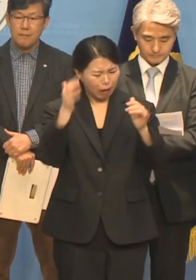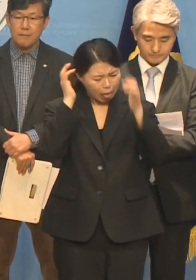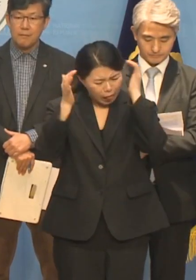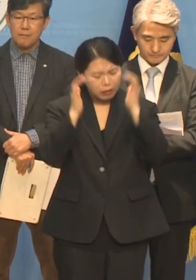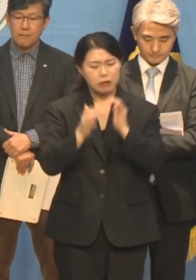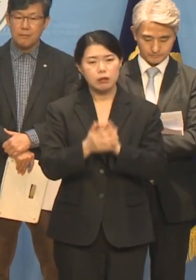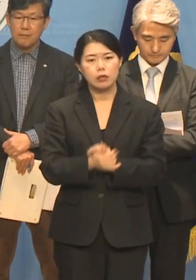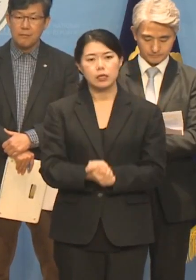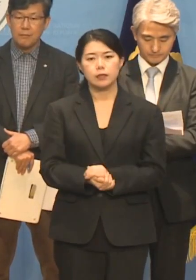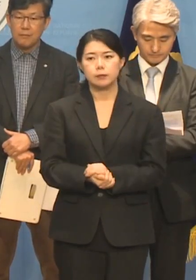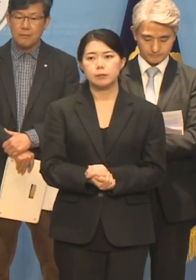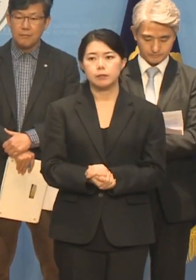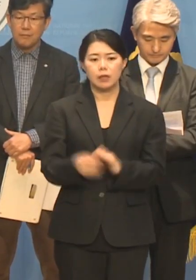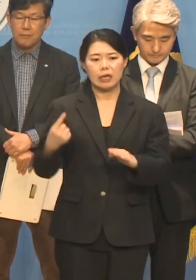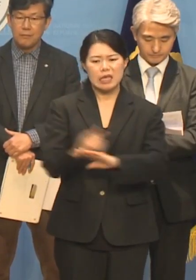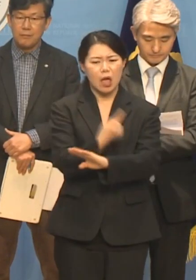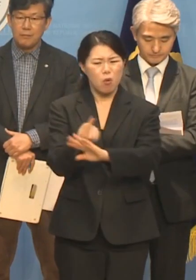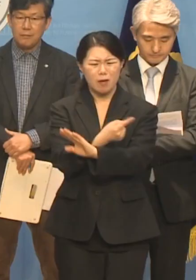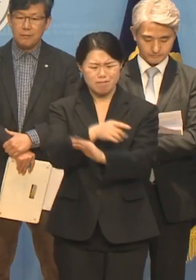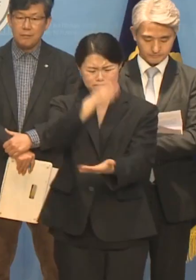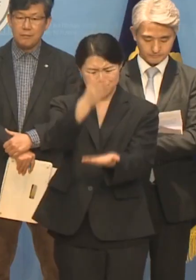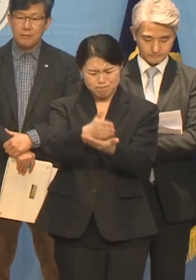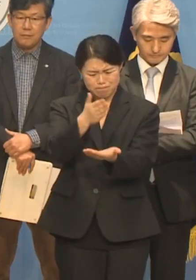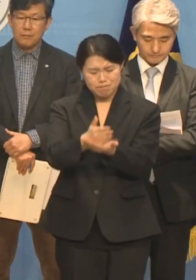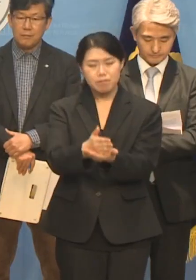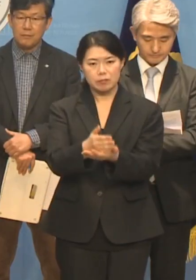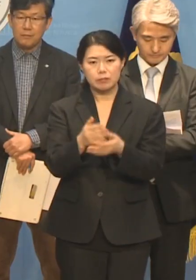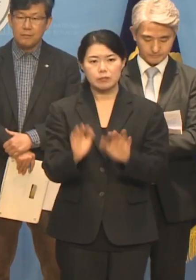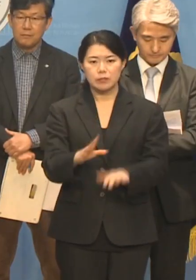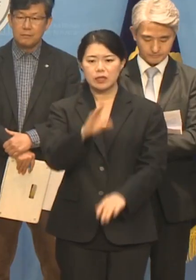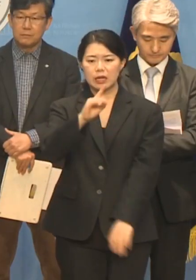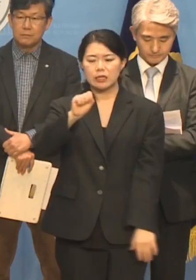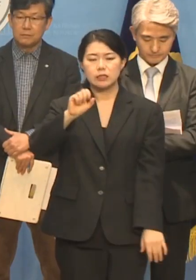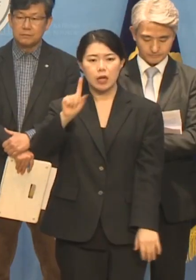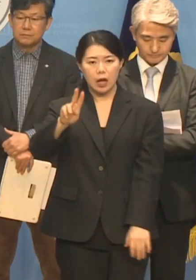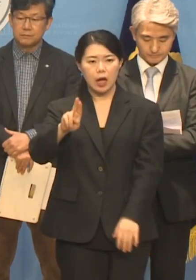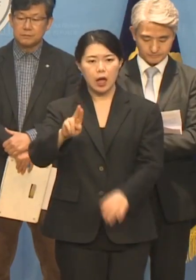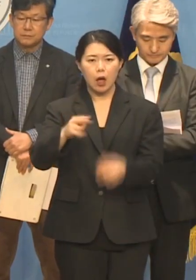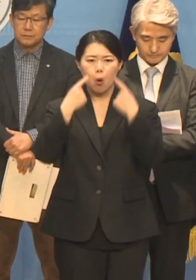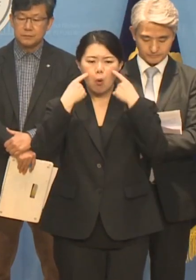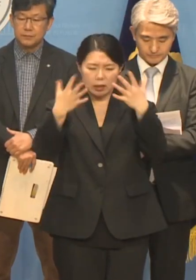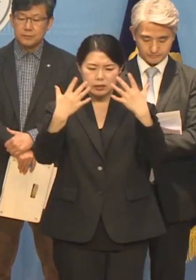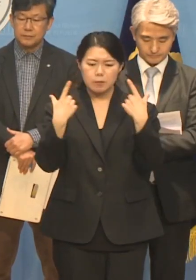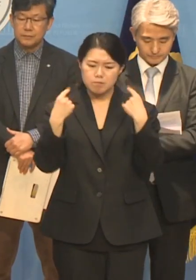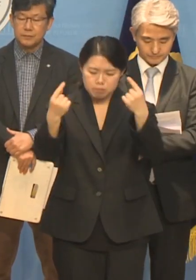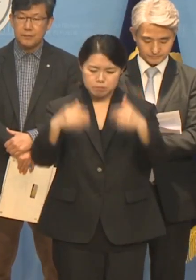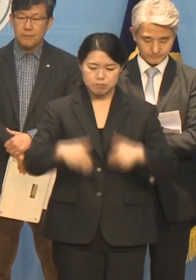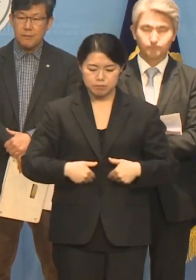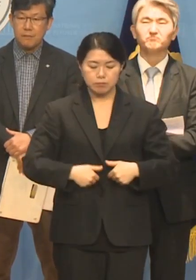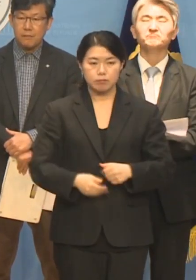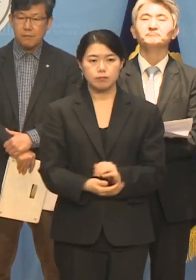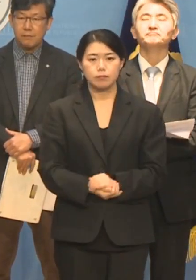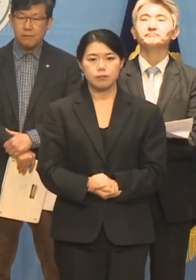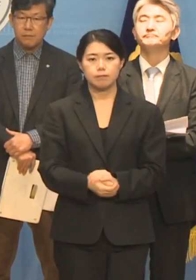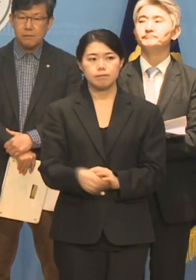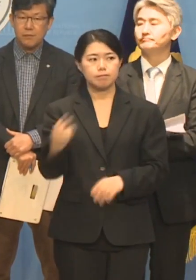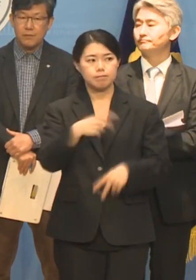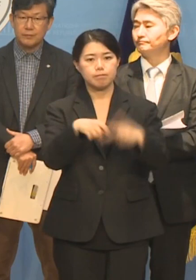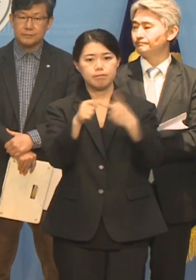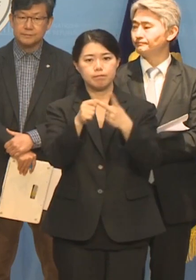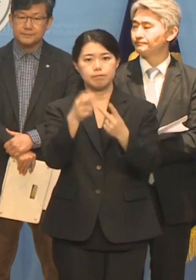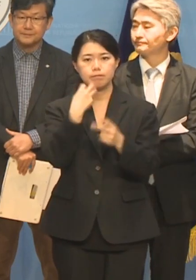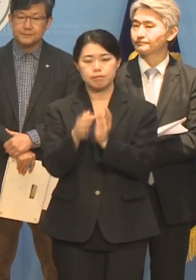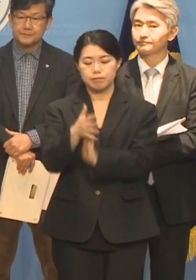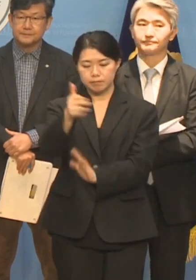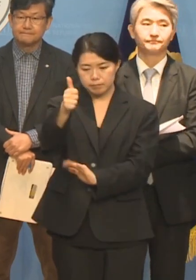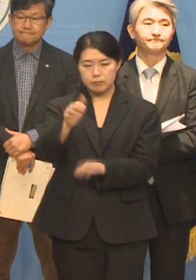된다. 예외를 없애고 스트레스 DSR 확실하게 올해 예정을 해야 된다. 이 말씀을 다시 한번 드리고, 두 번째, 오세훈